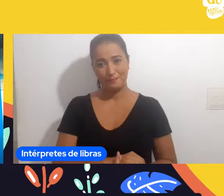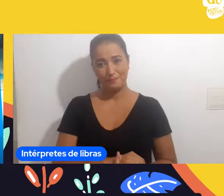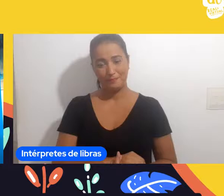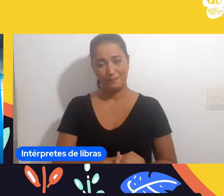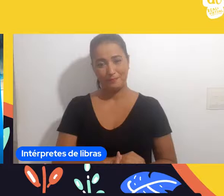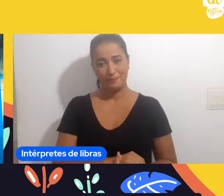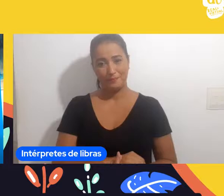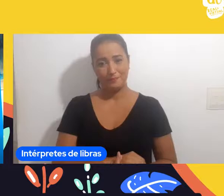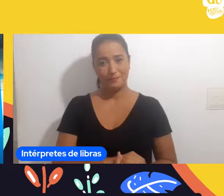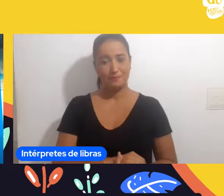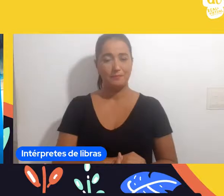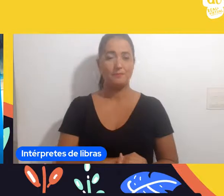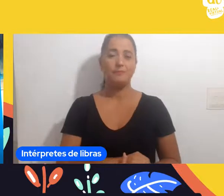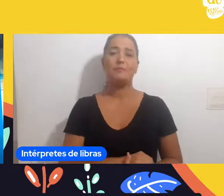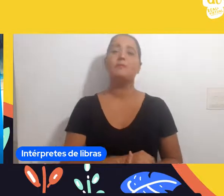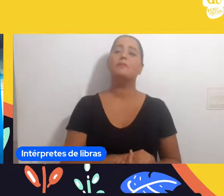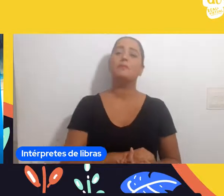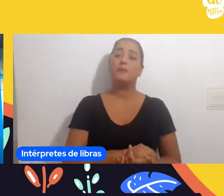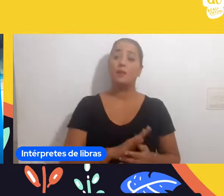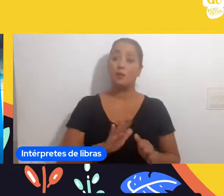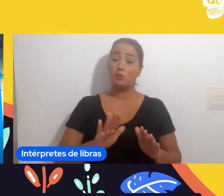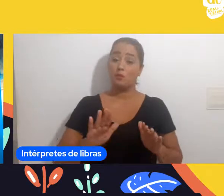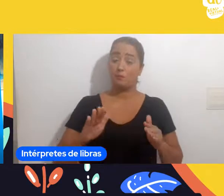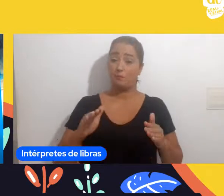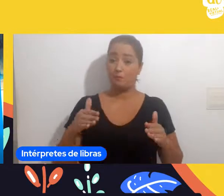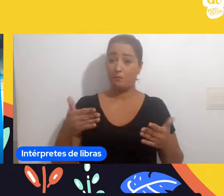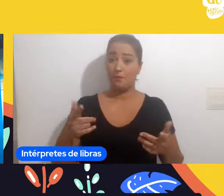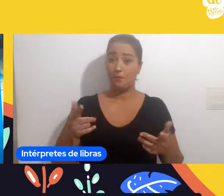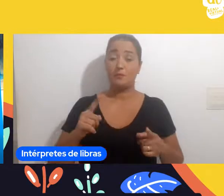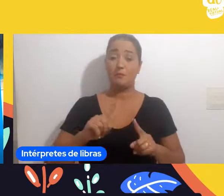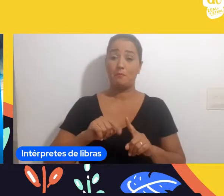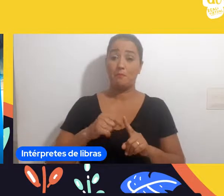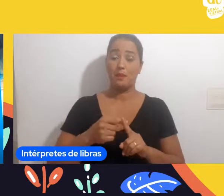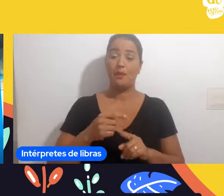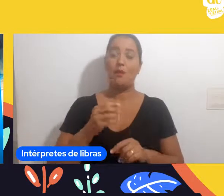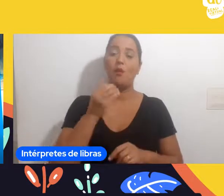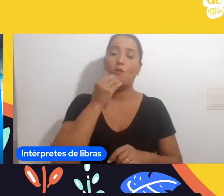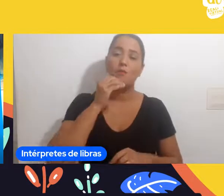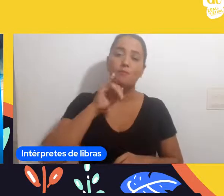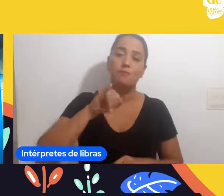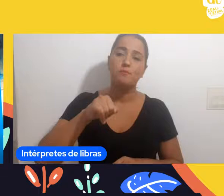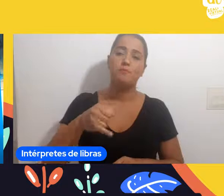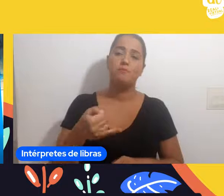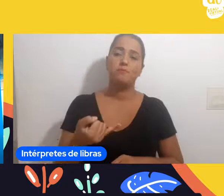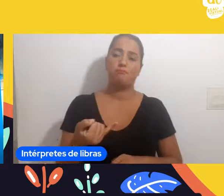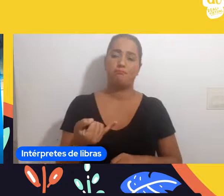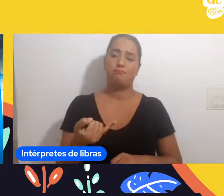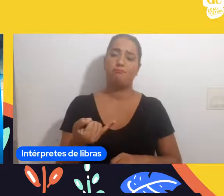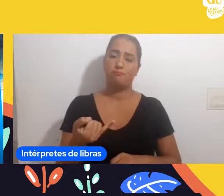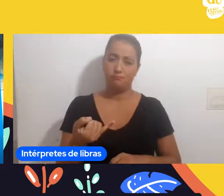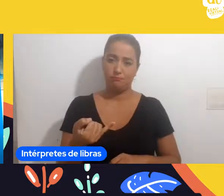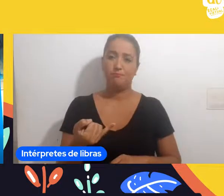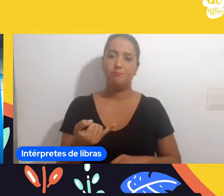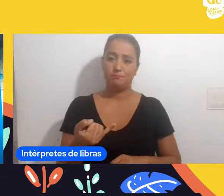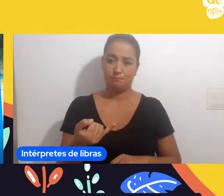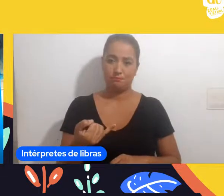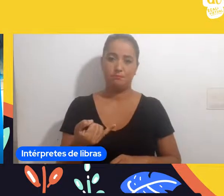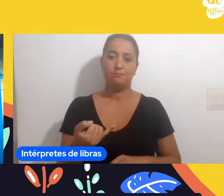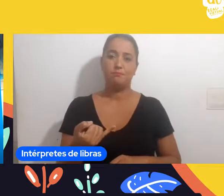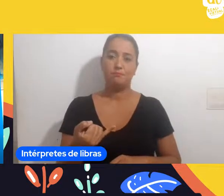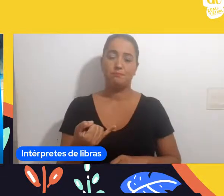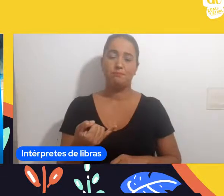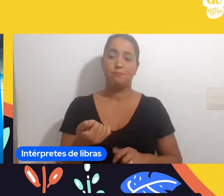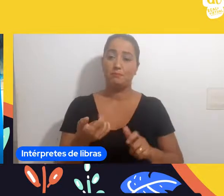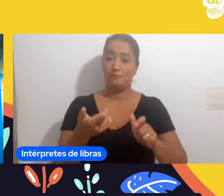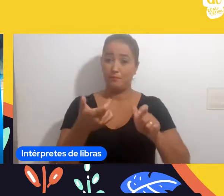quanto mais oportunidade e ofertas de ambientes